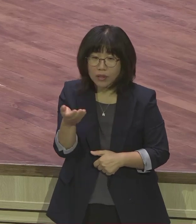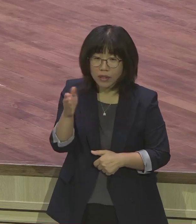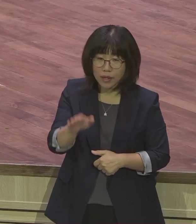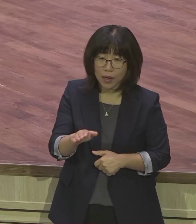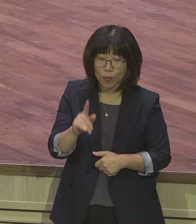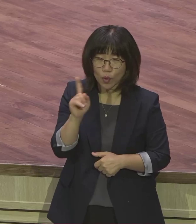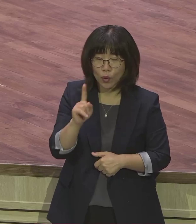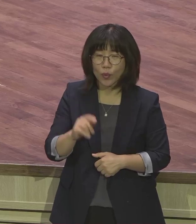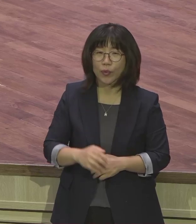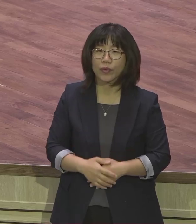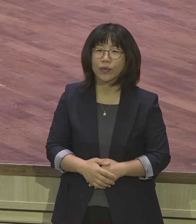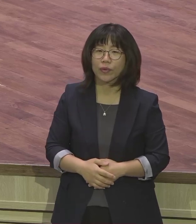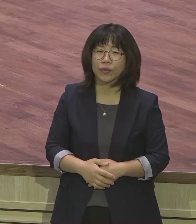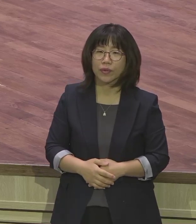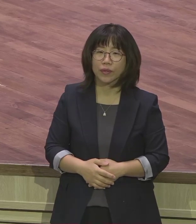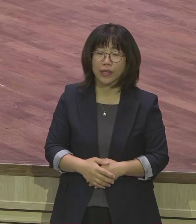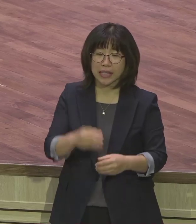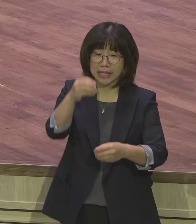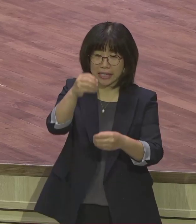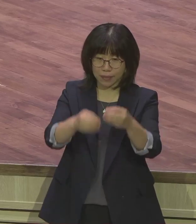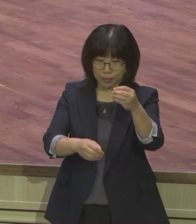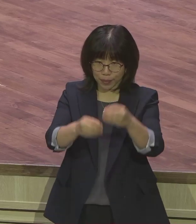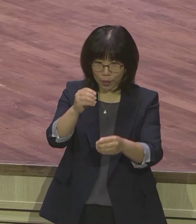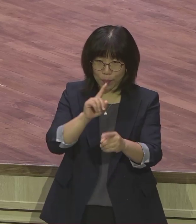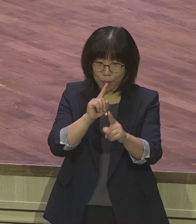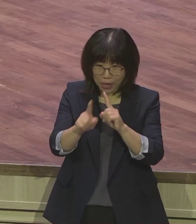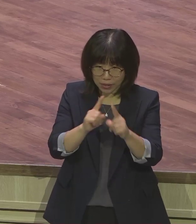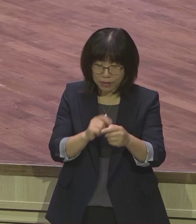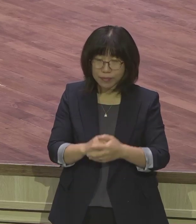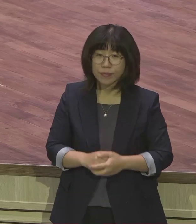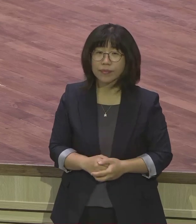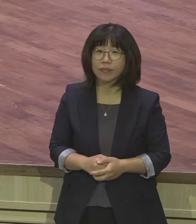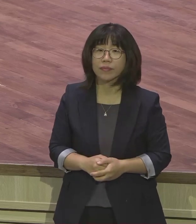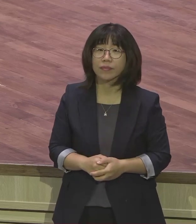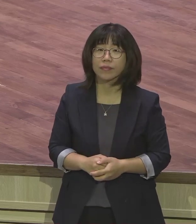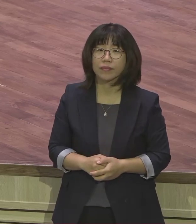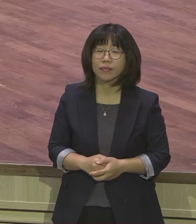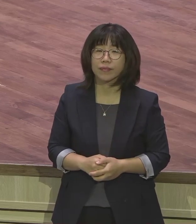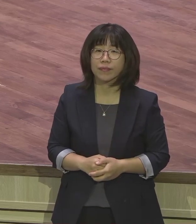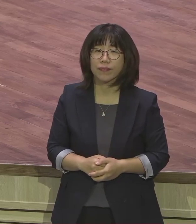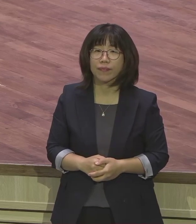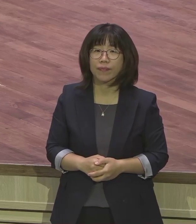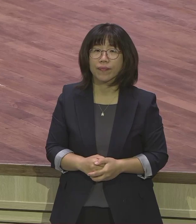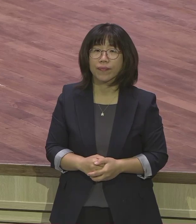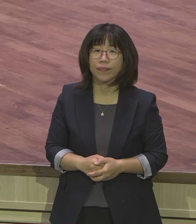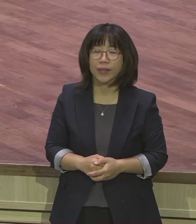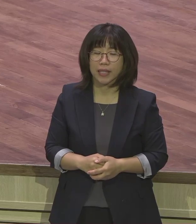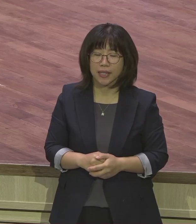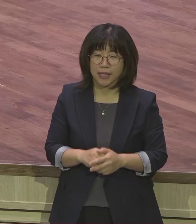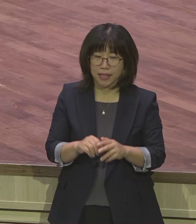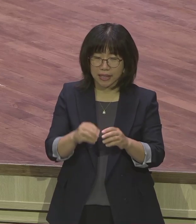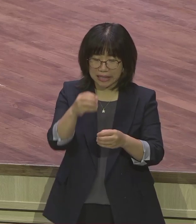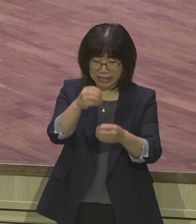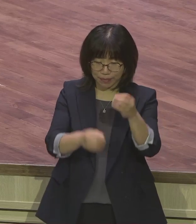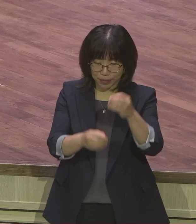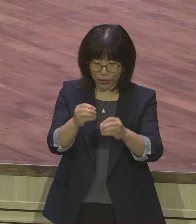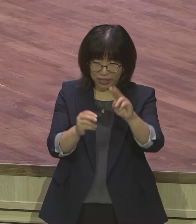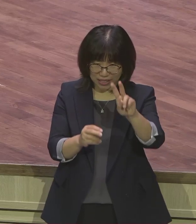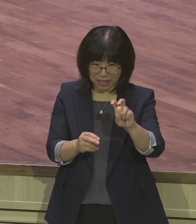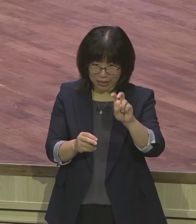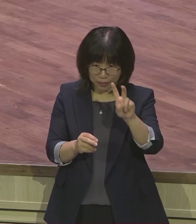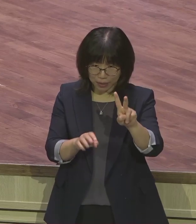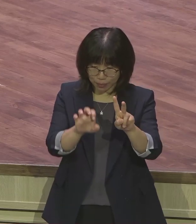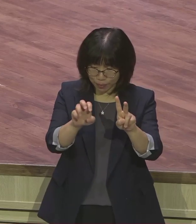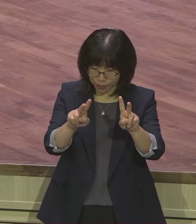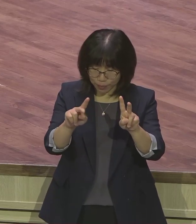여러분 이 10편요 이 이 13편 읽기 전에 22편 보세요 엘리엘이 라바 사박따리